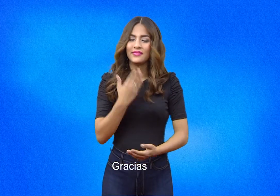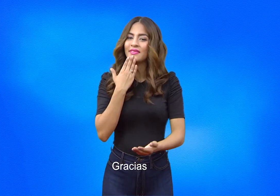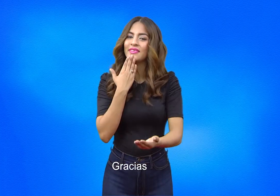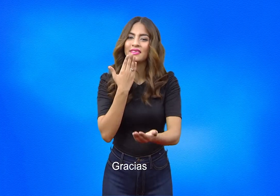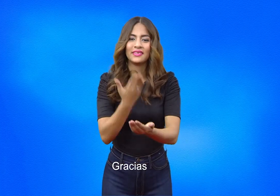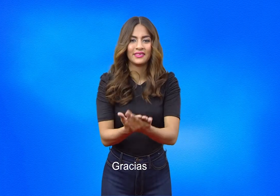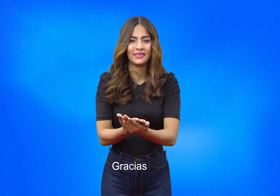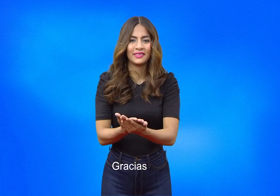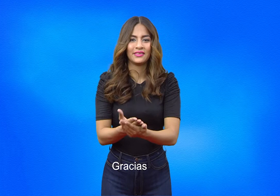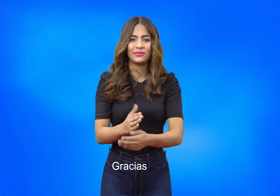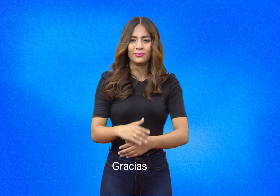Gracias.